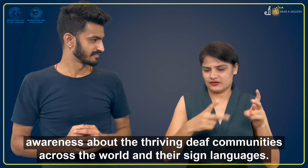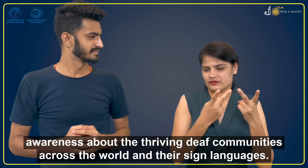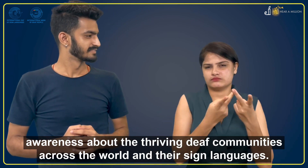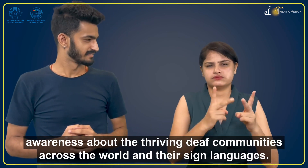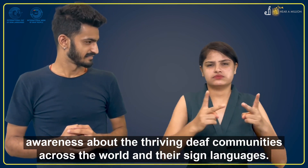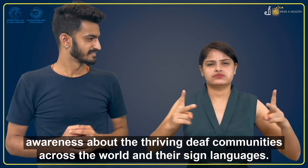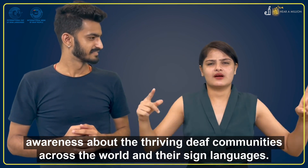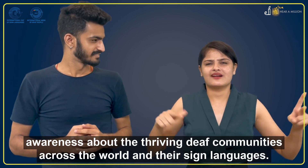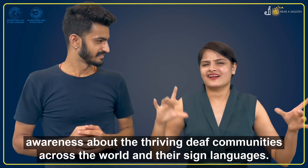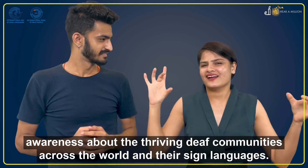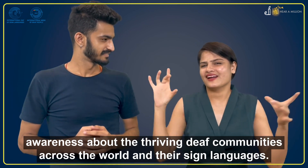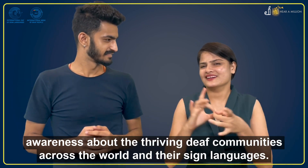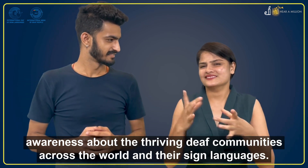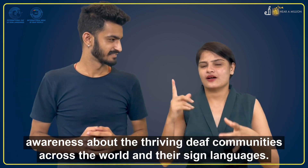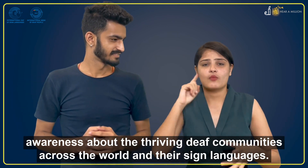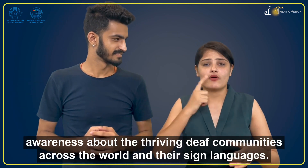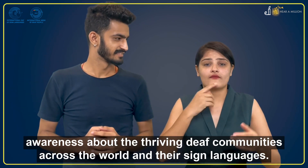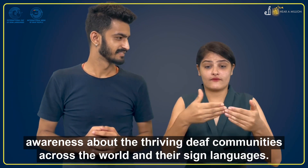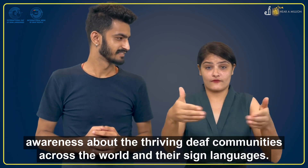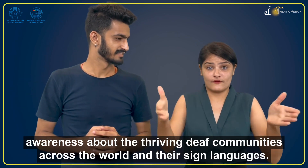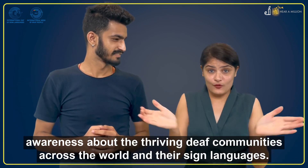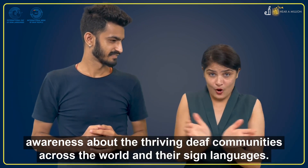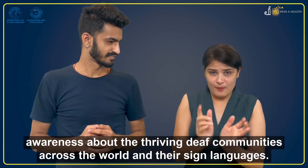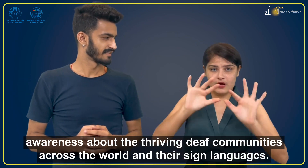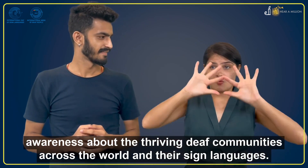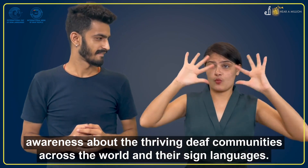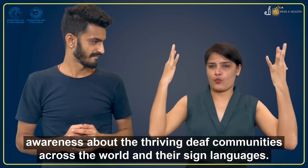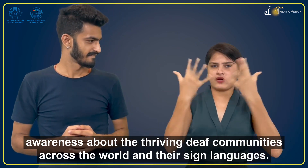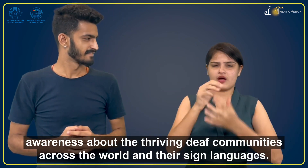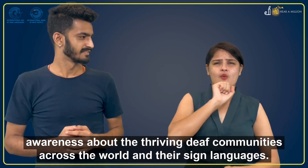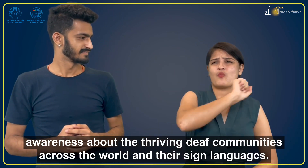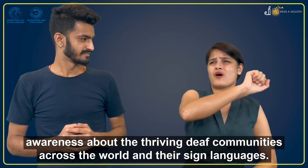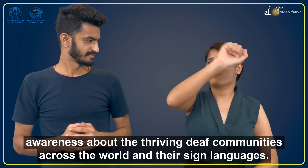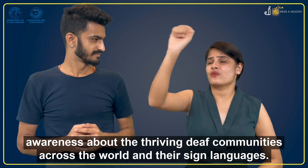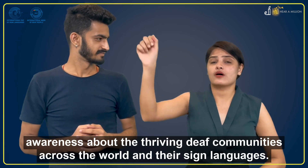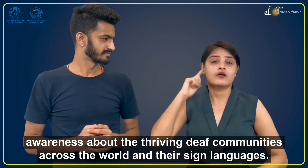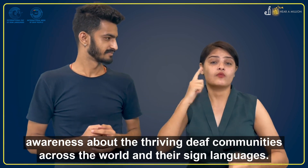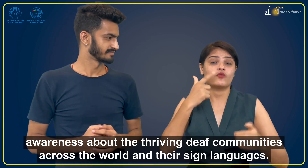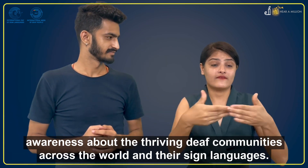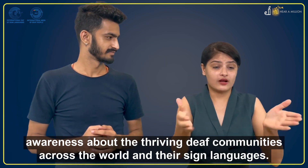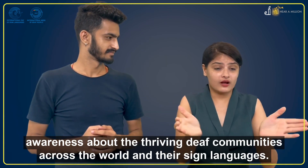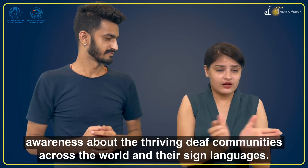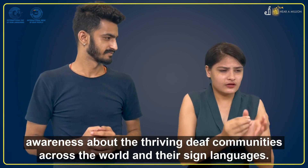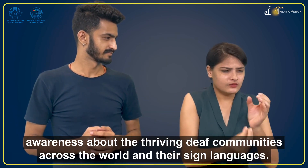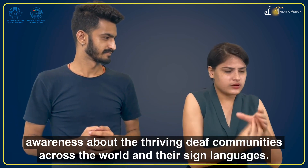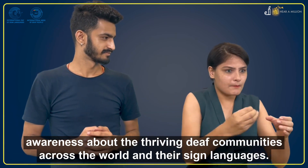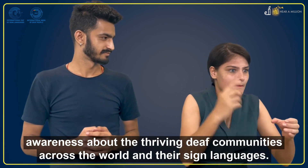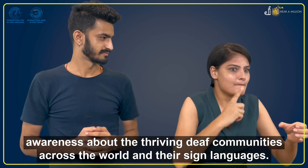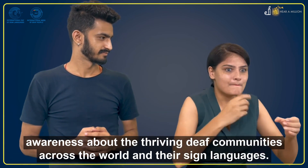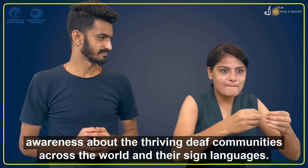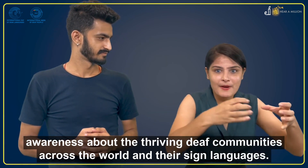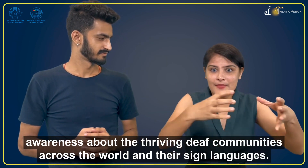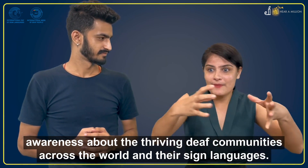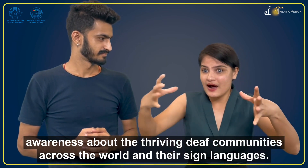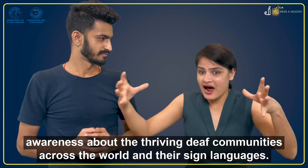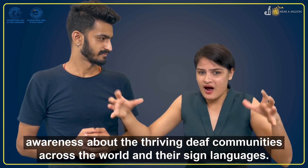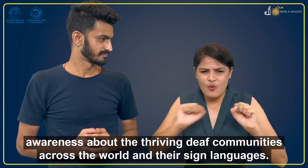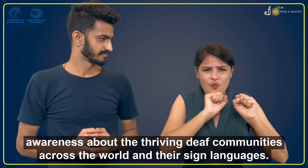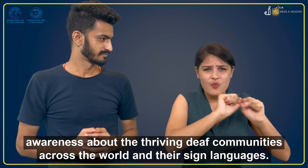संपन्न मधुर संबंधों और उनकी भाषाओं के बारे में जागरूकता फैलाता है